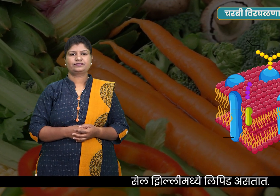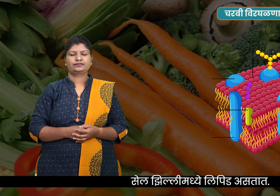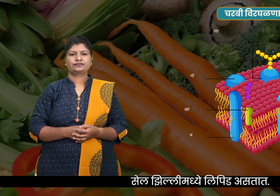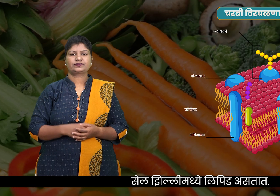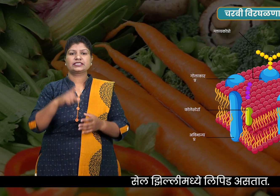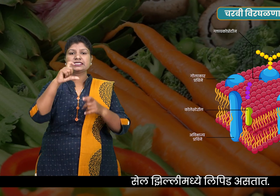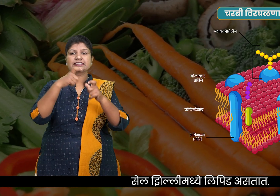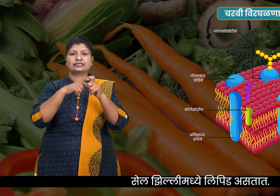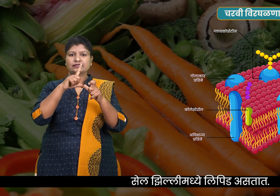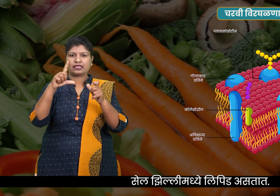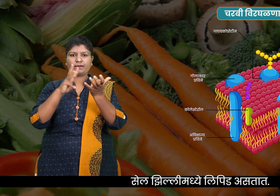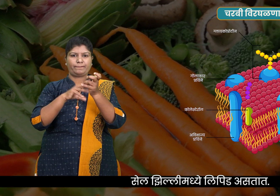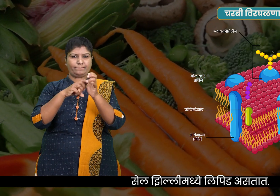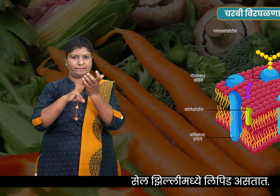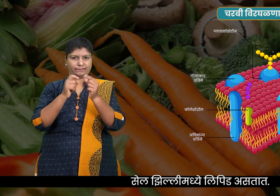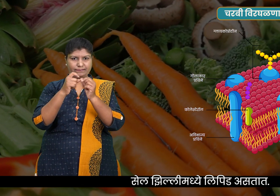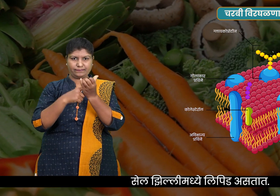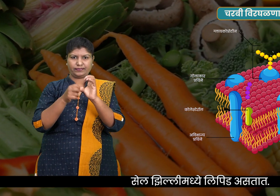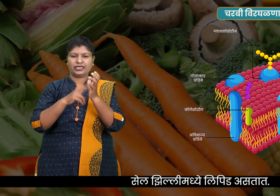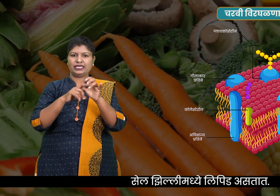सेल झिल्लीमध्ये लिपिड असतात.